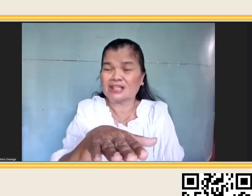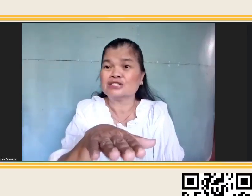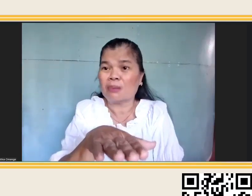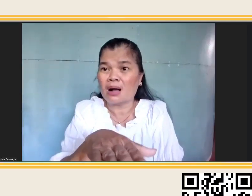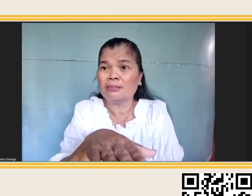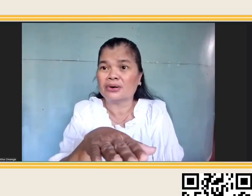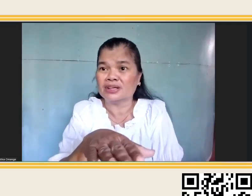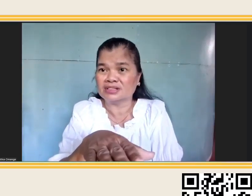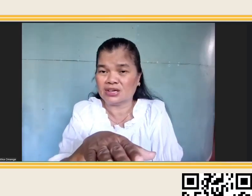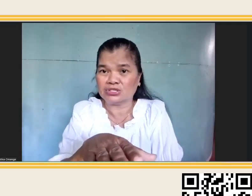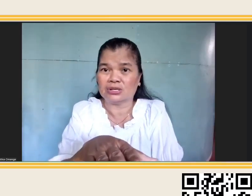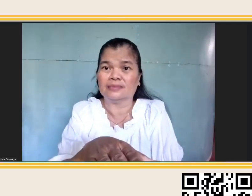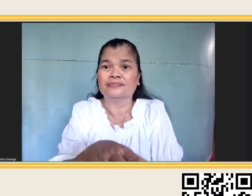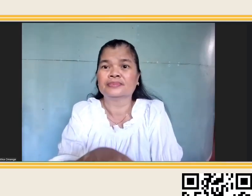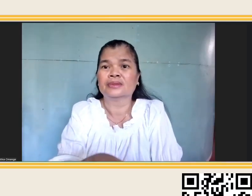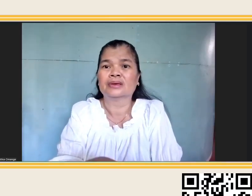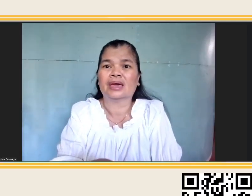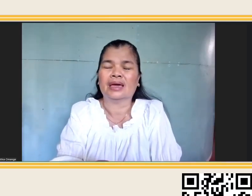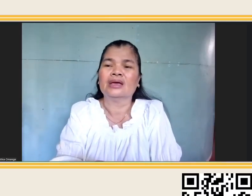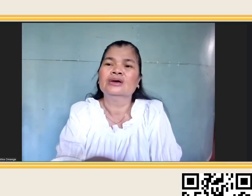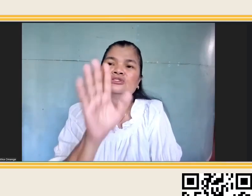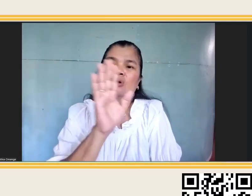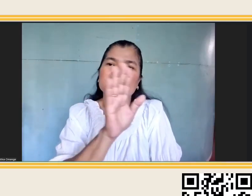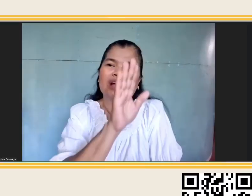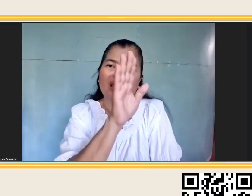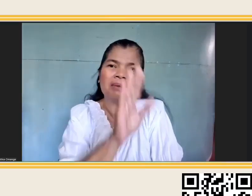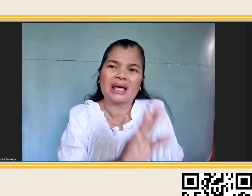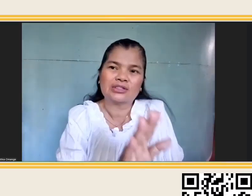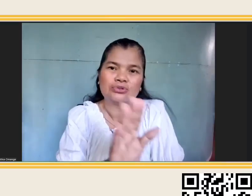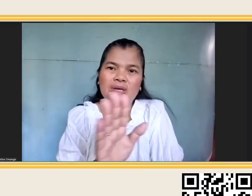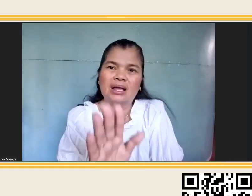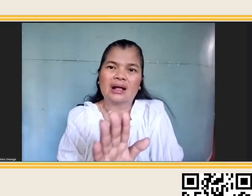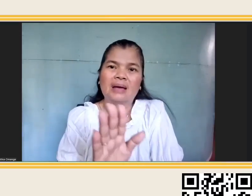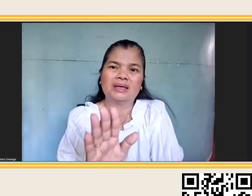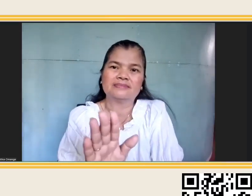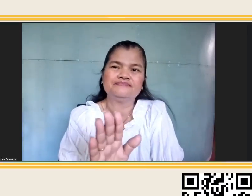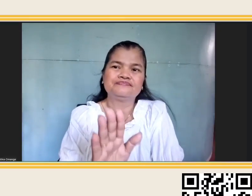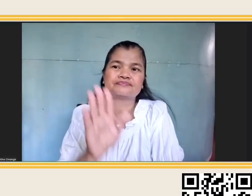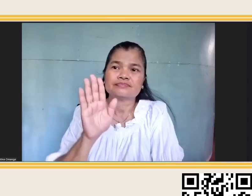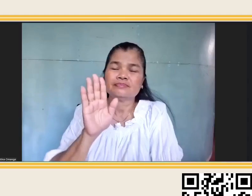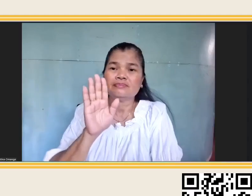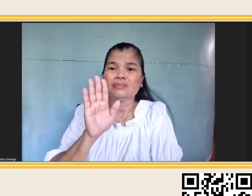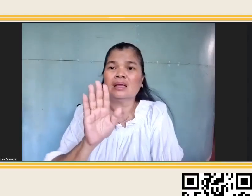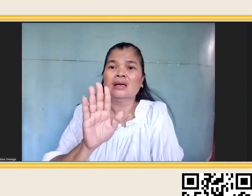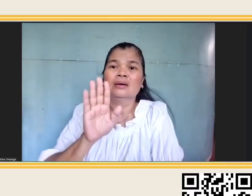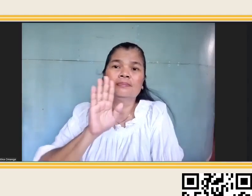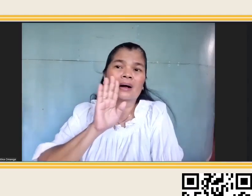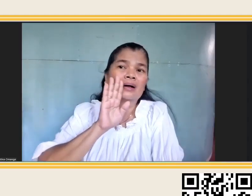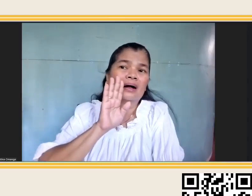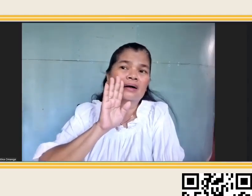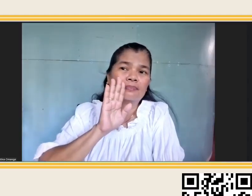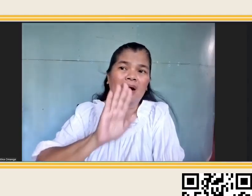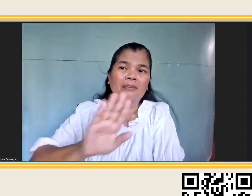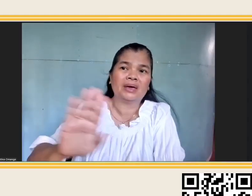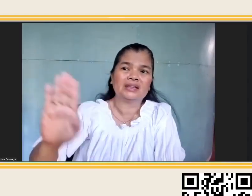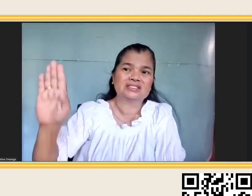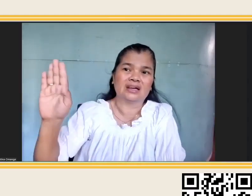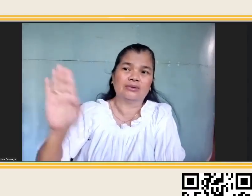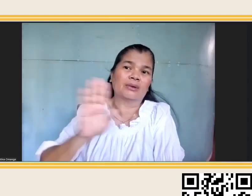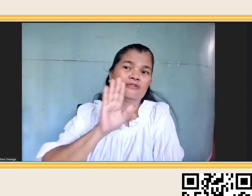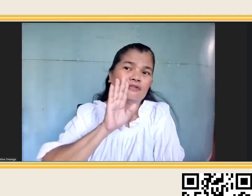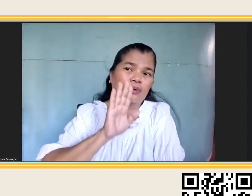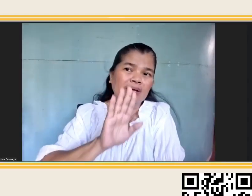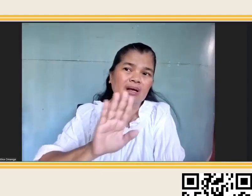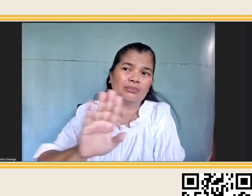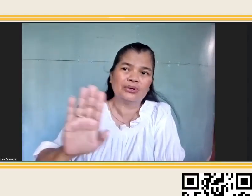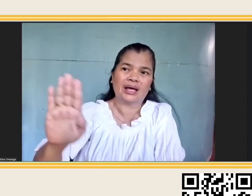So that is palm orientation. Okay. So saan naman natin ito ginagamit? Pag promise,